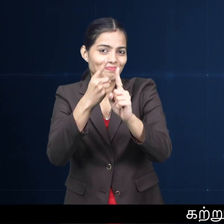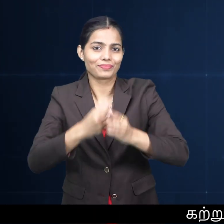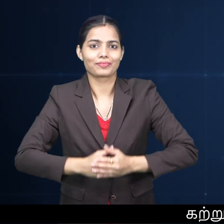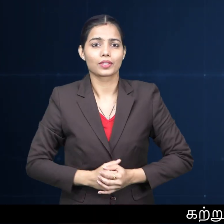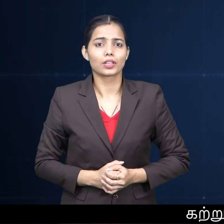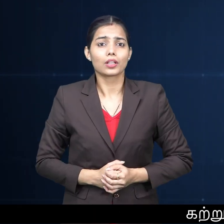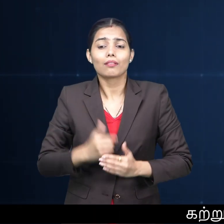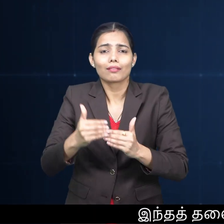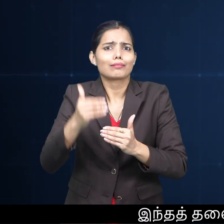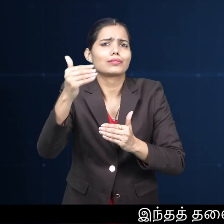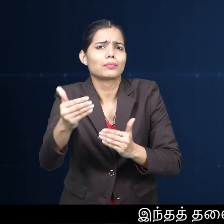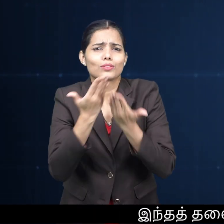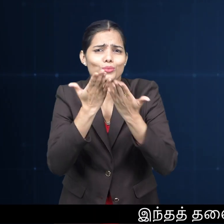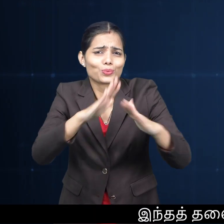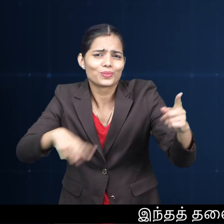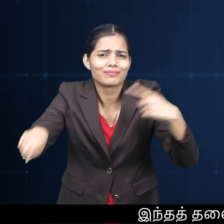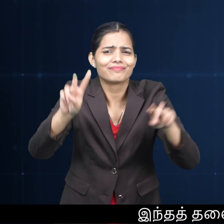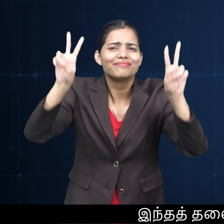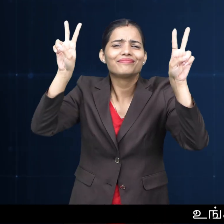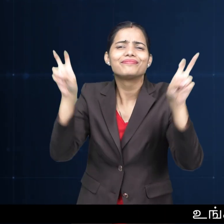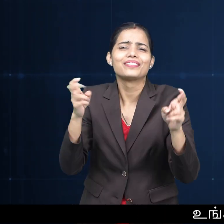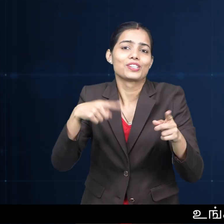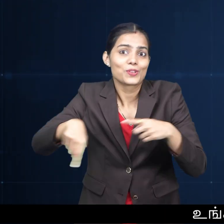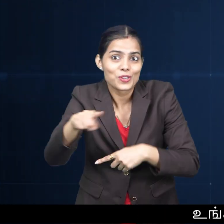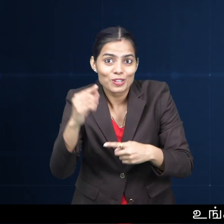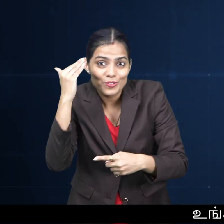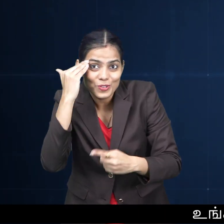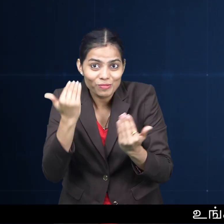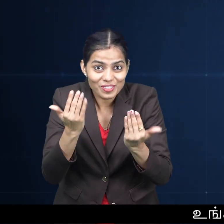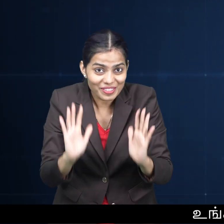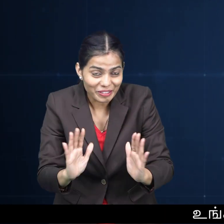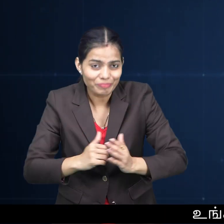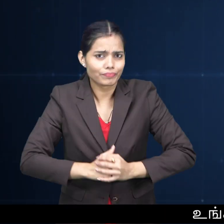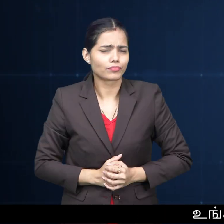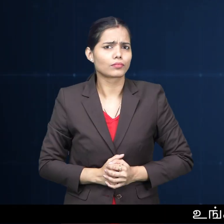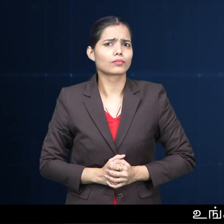கற்றுக்கொள்வீர்கள். இந்த தலைப்பை படித்த பிறகு நீங்கள்